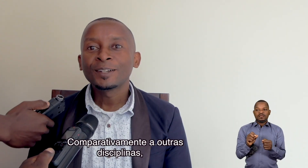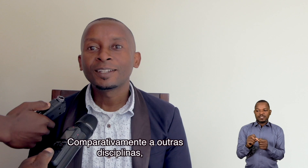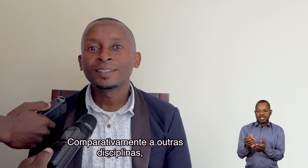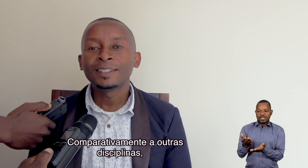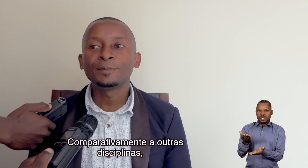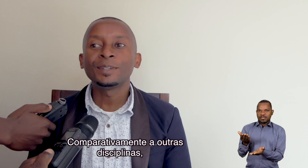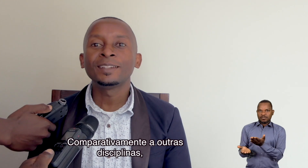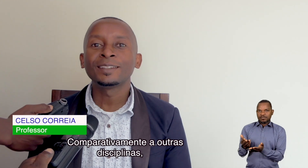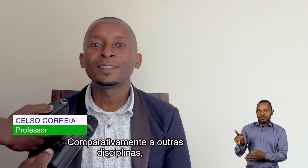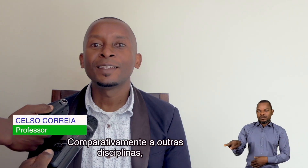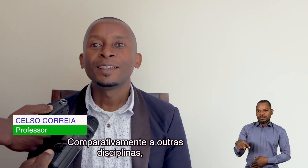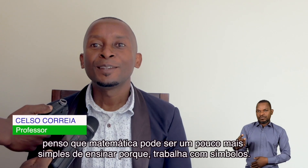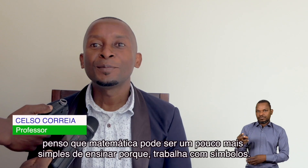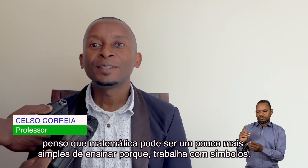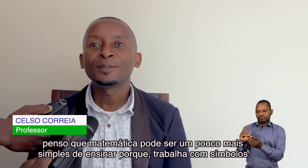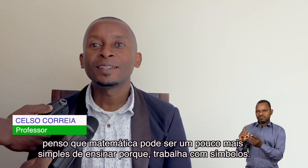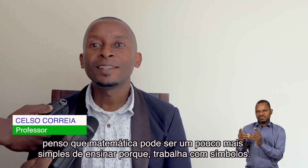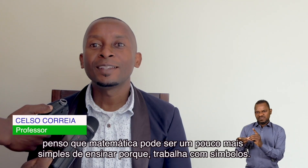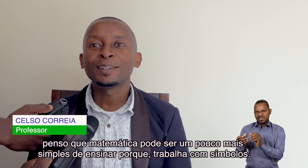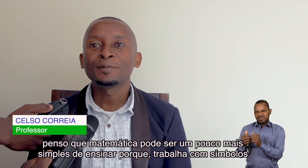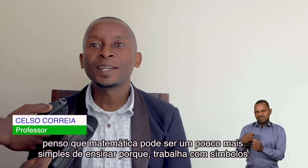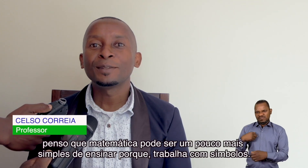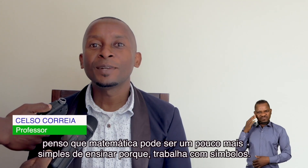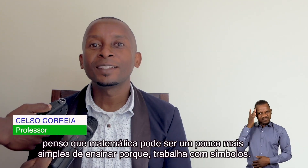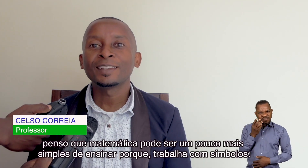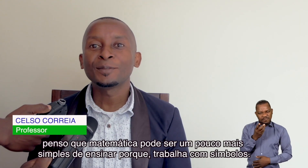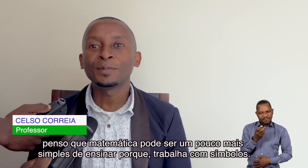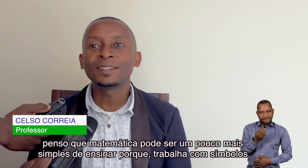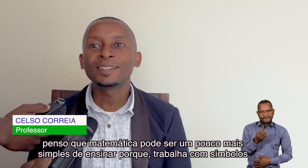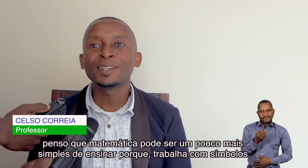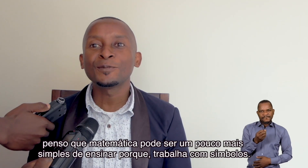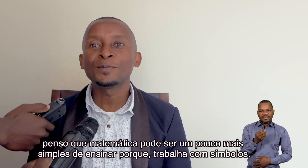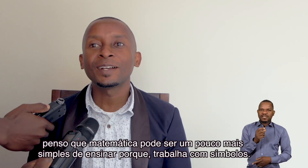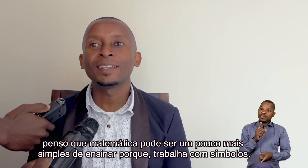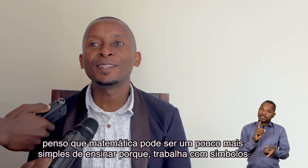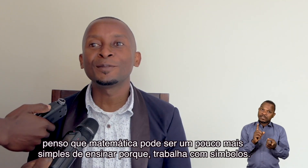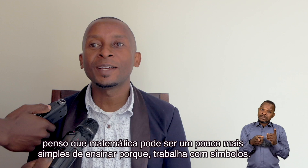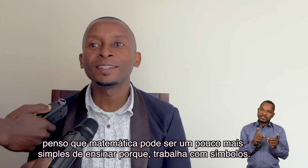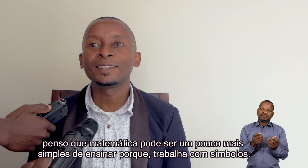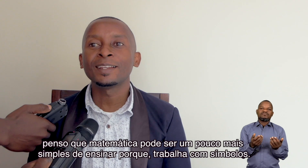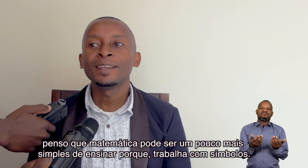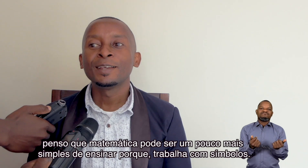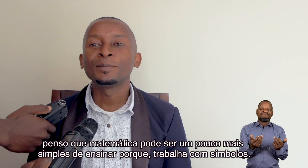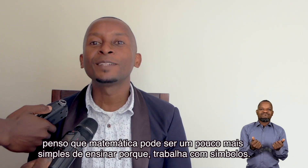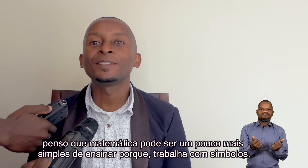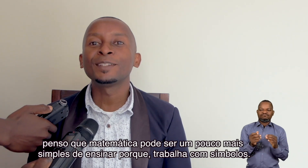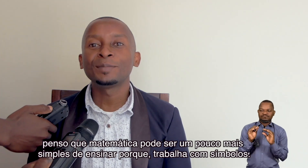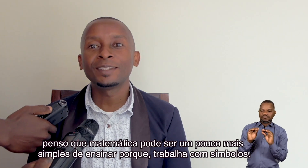outras disciplinas, eu penso que matemática até pode ser um bocadinho mais simples